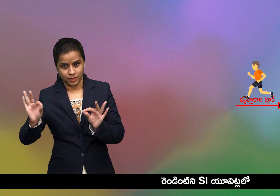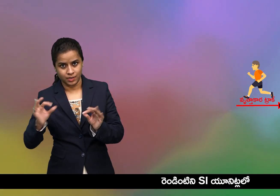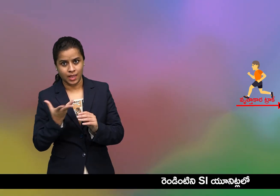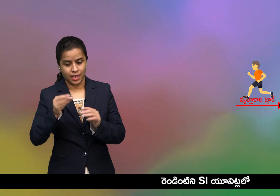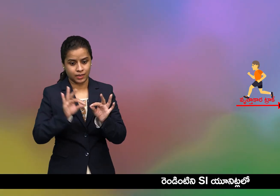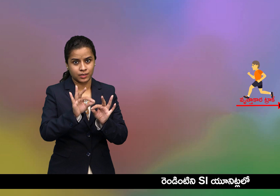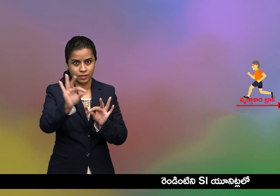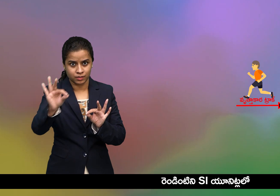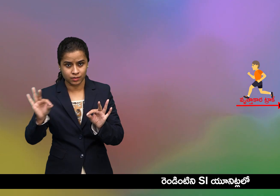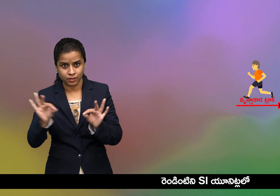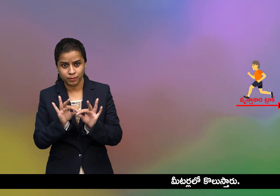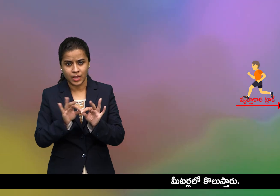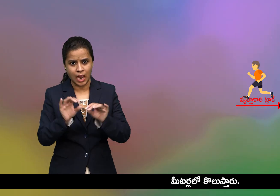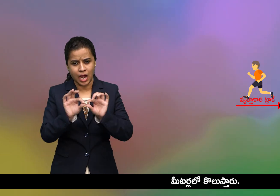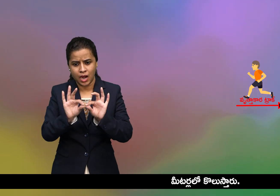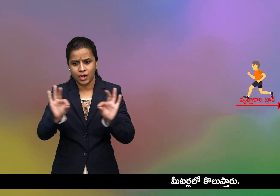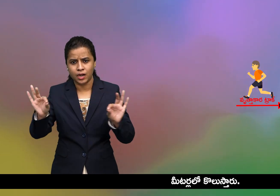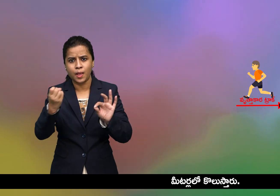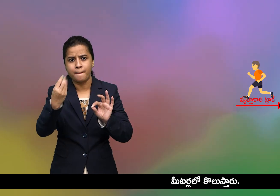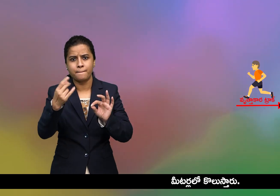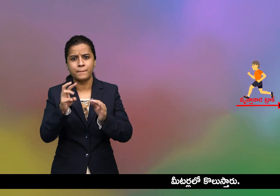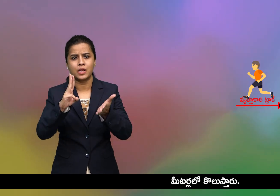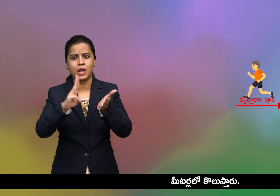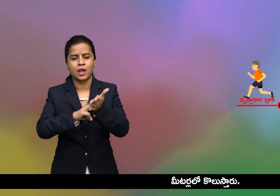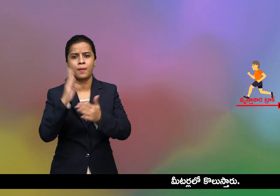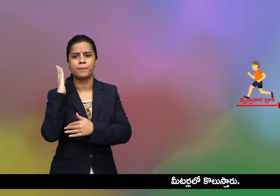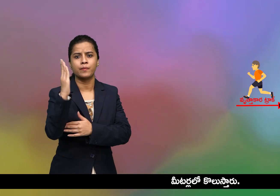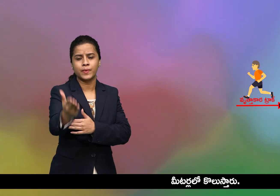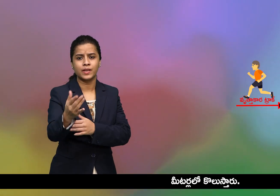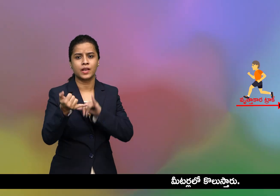రెండింటినీ SI యూనిట్లలో మీటర్లలో కొలుస్తారు.